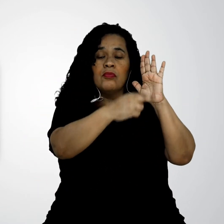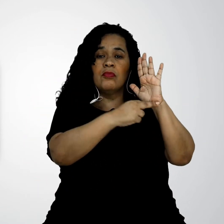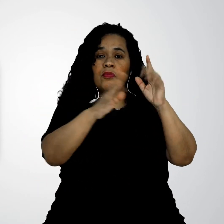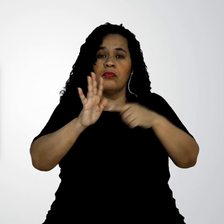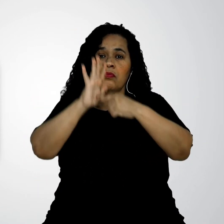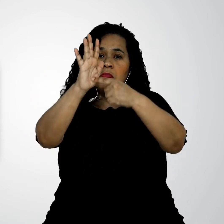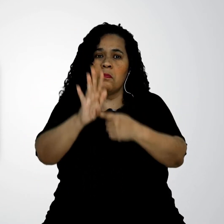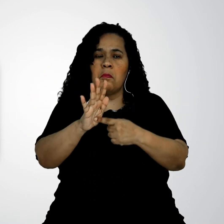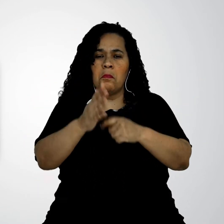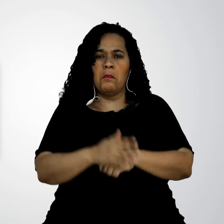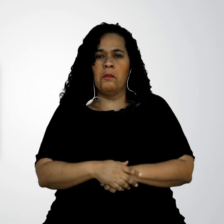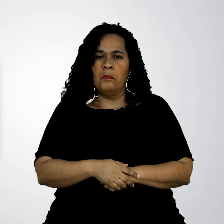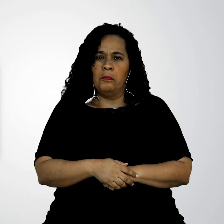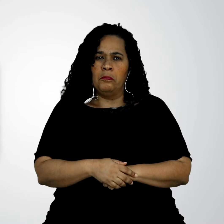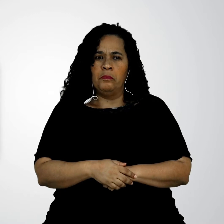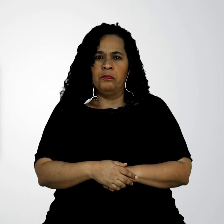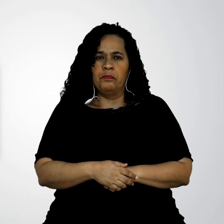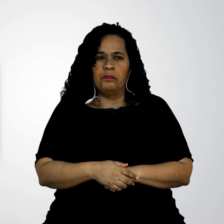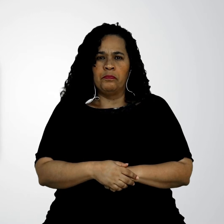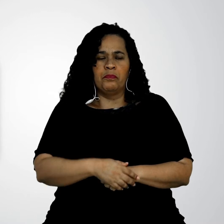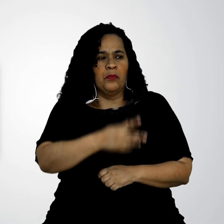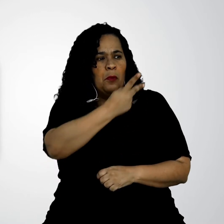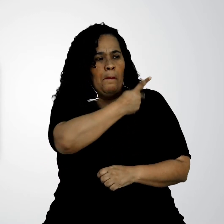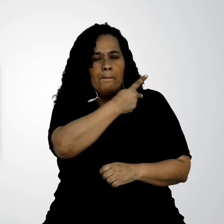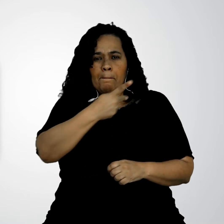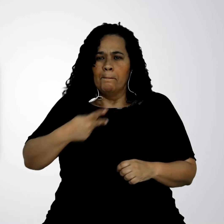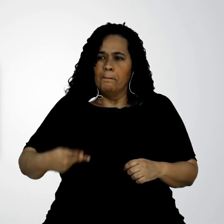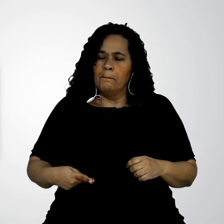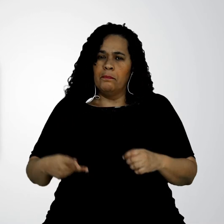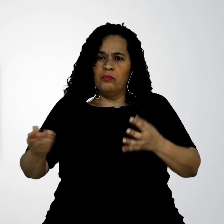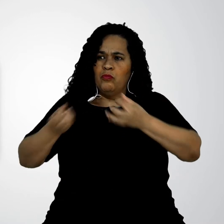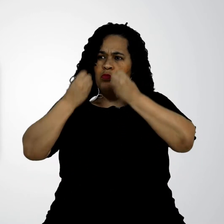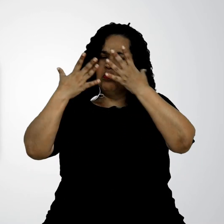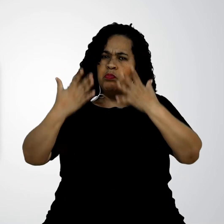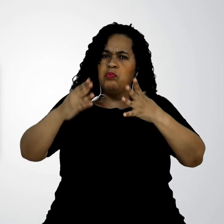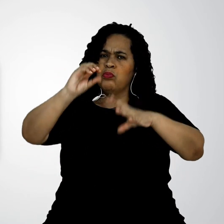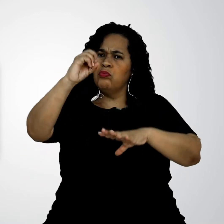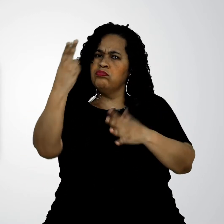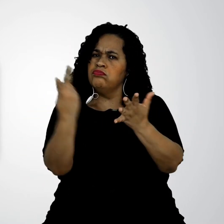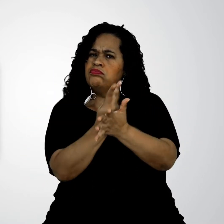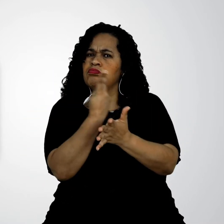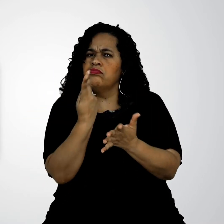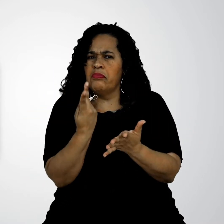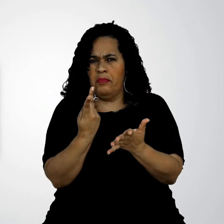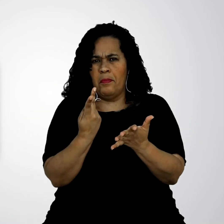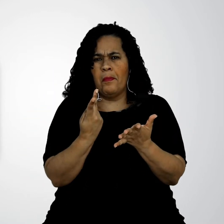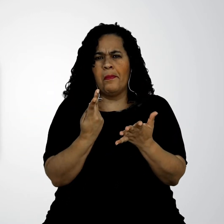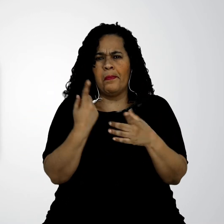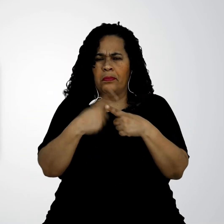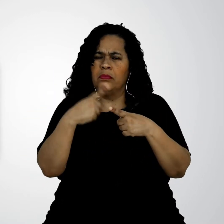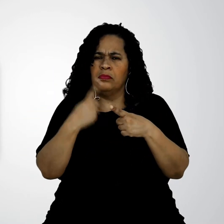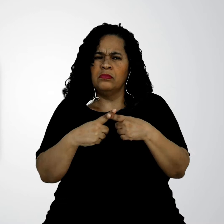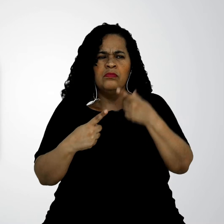que Deus coloca é equilíbrio familiar. Equilíbrio familiar. Onde pais exercem os seus papéis, homens exercem os seus